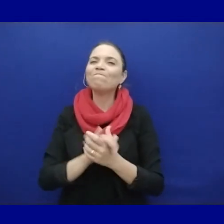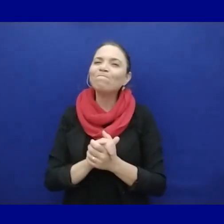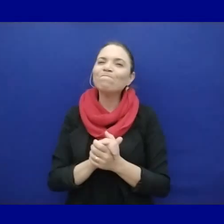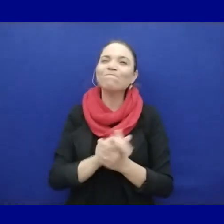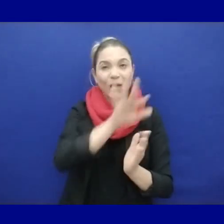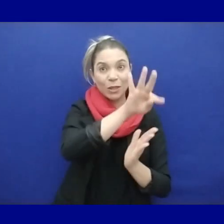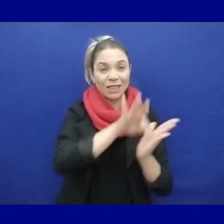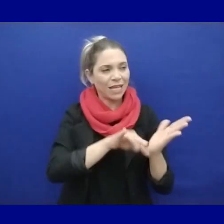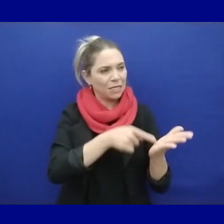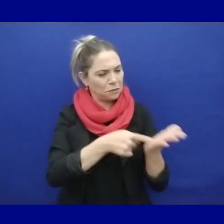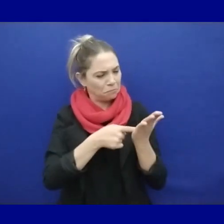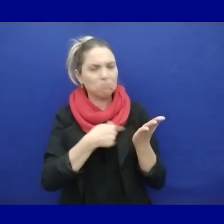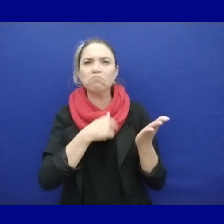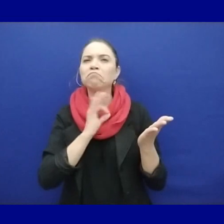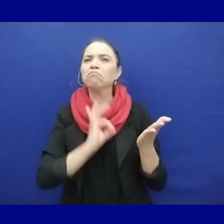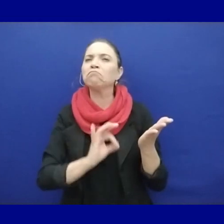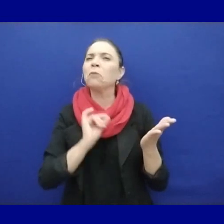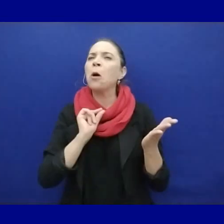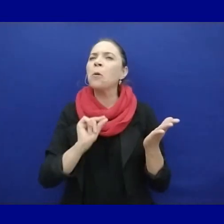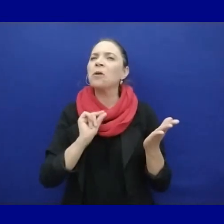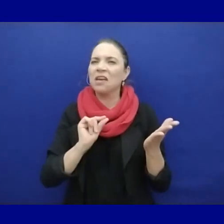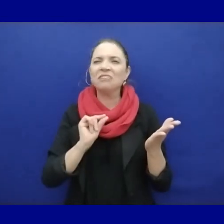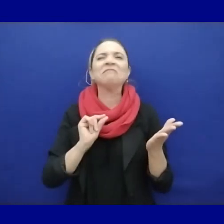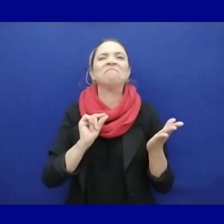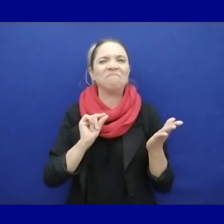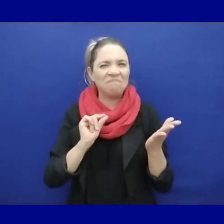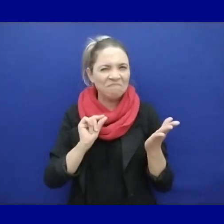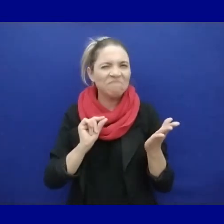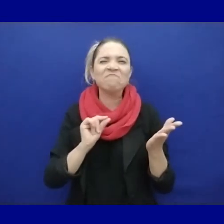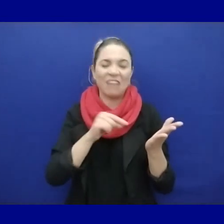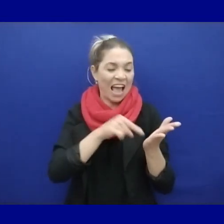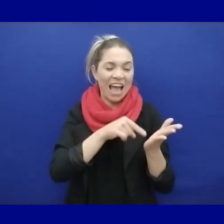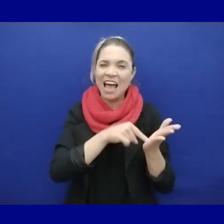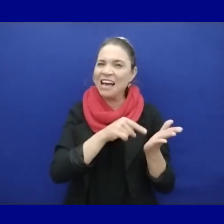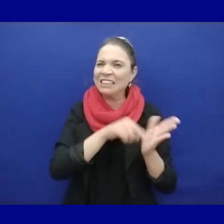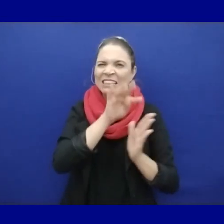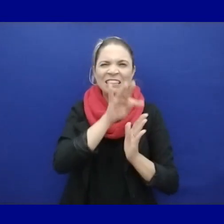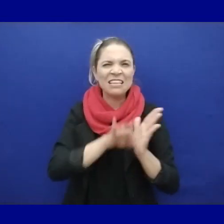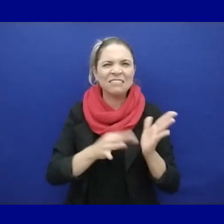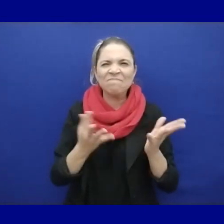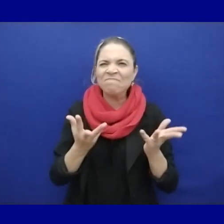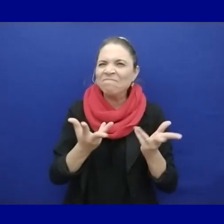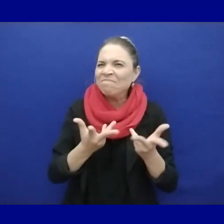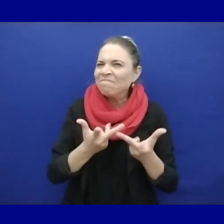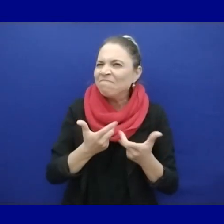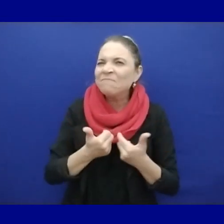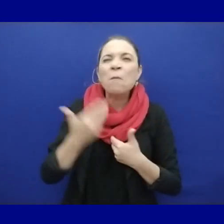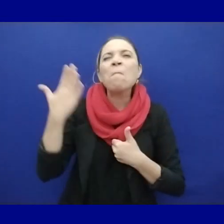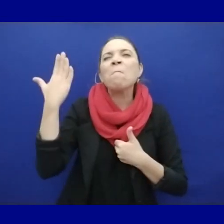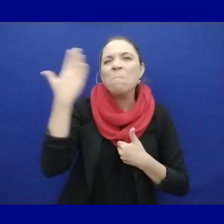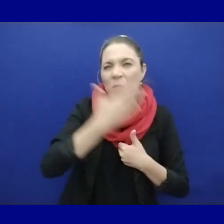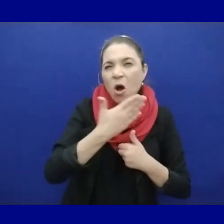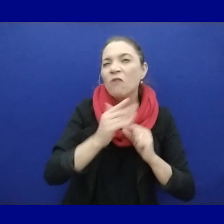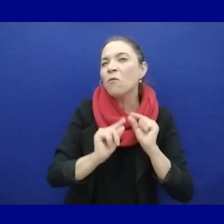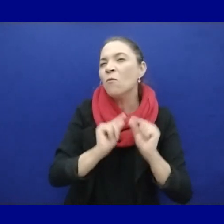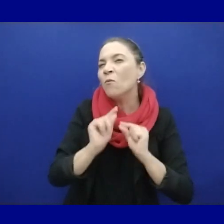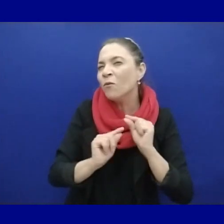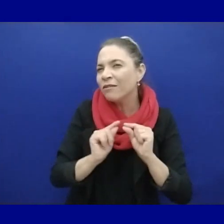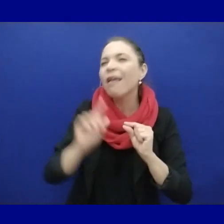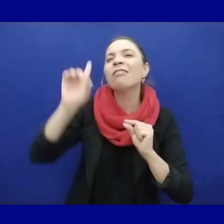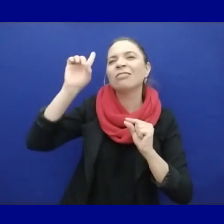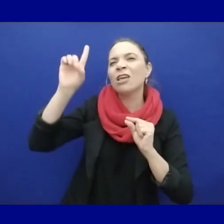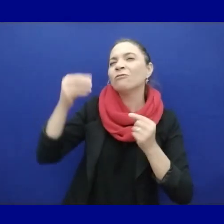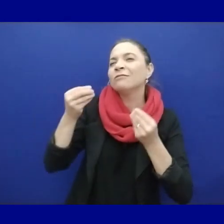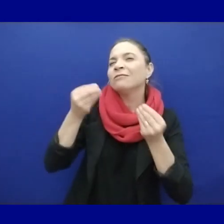uma grande certeza dada por Deus aos seus servos. E essa certeza é de que